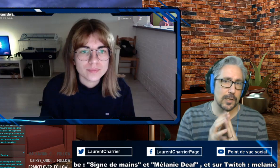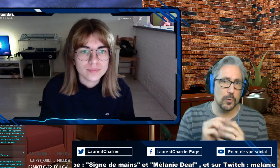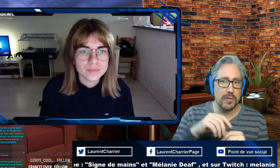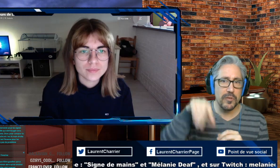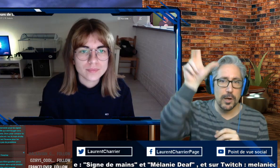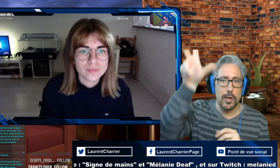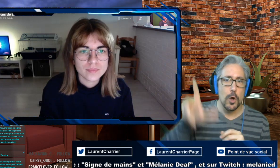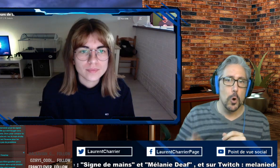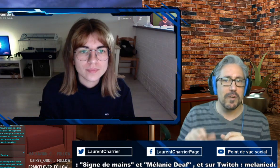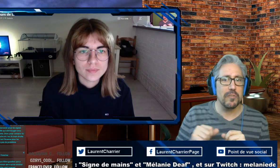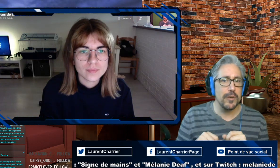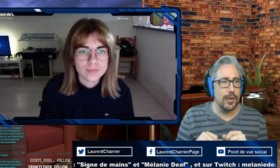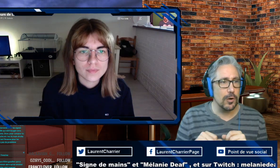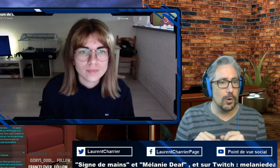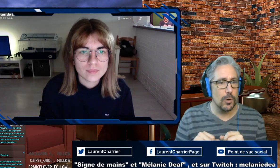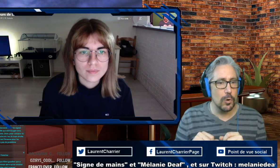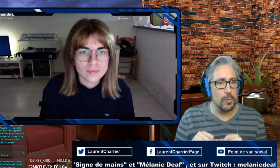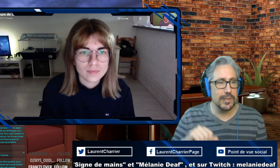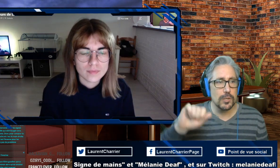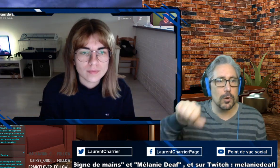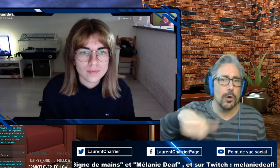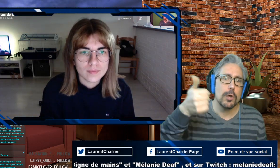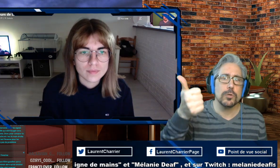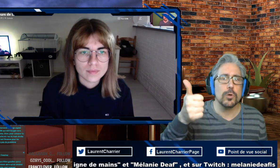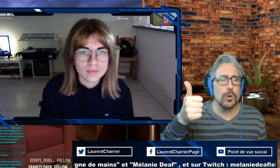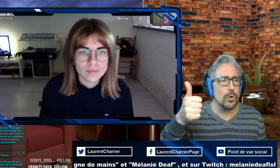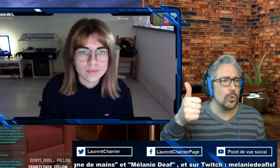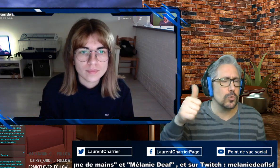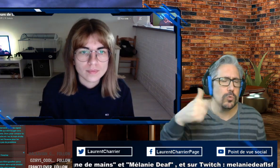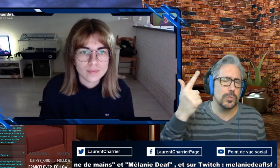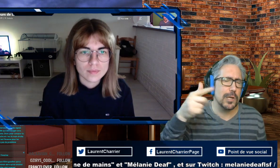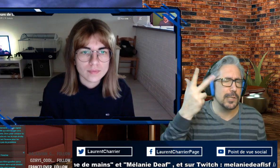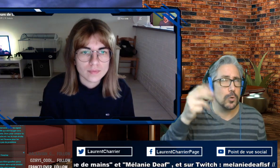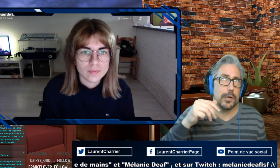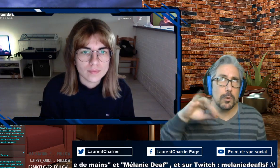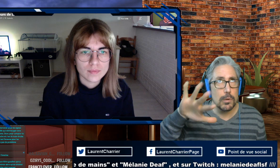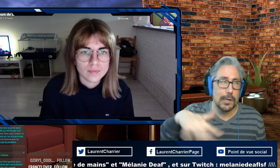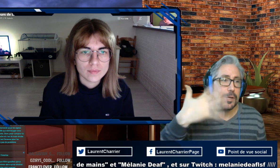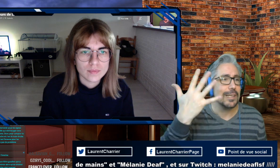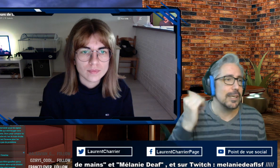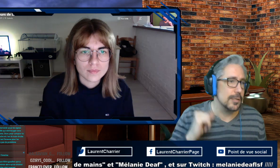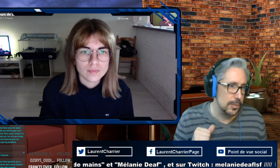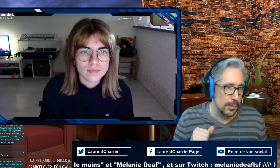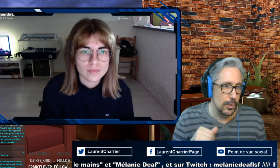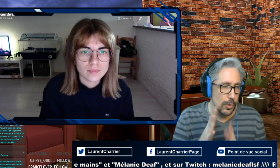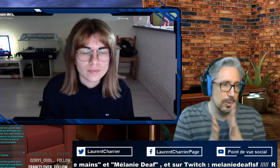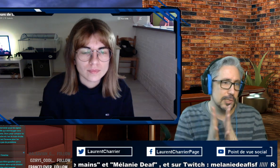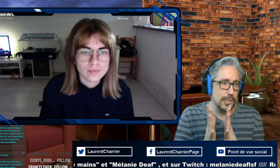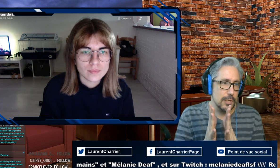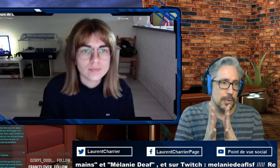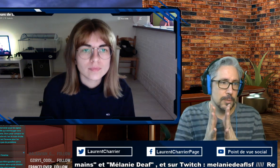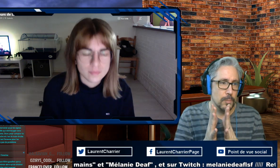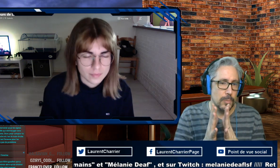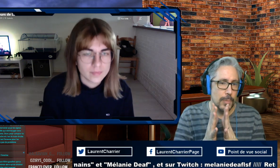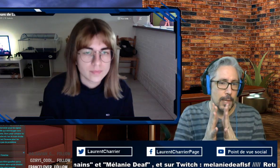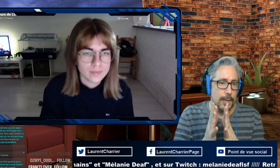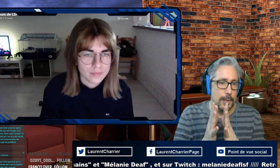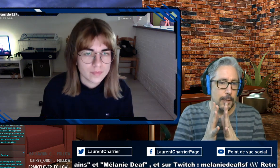les signes. C'est qu'on va faire, on va dire, de 12, 13, 14. Allez. 15